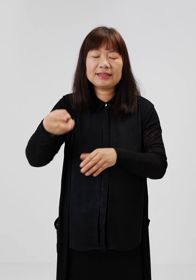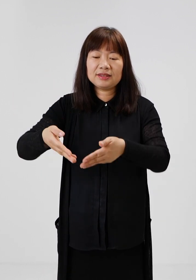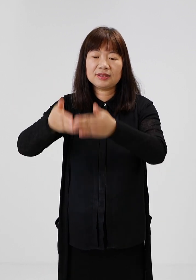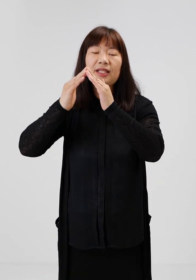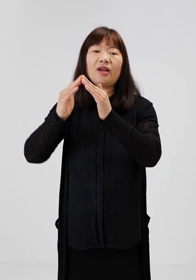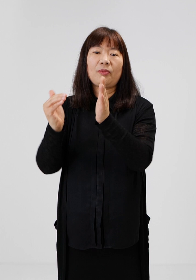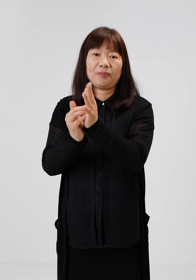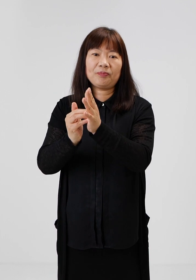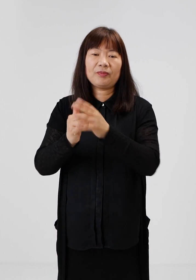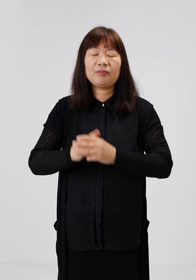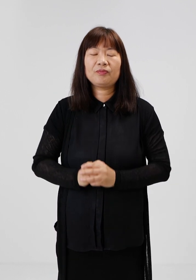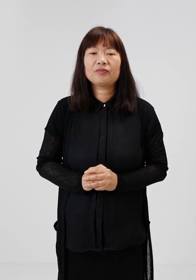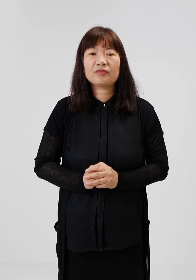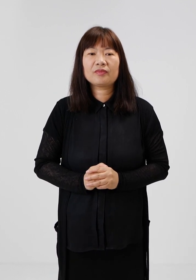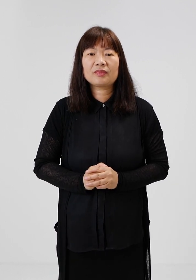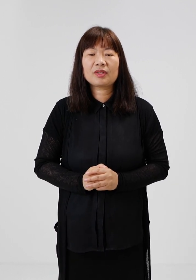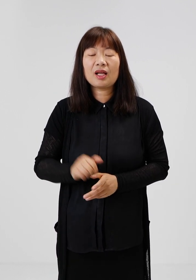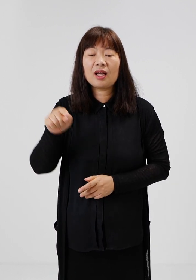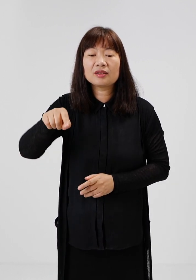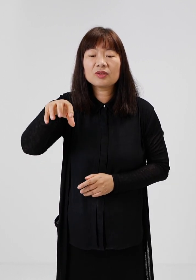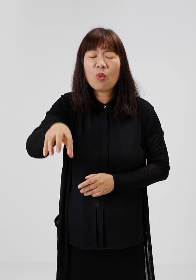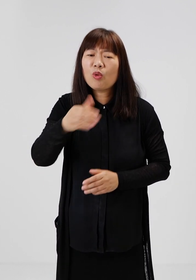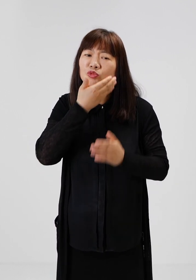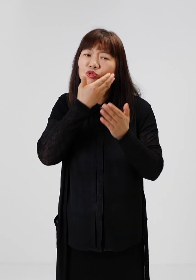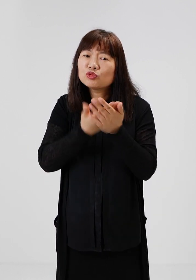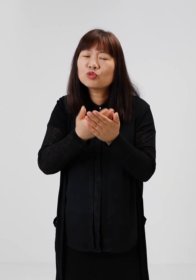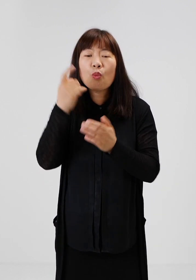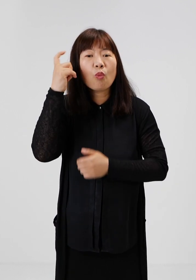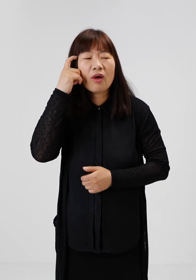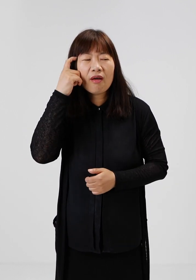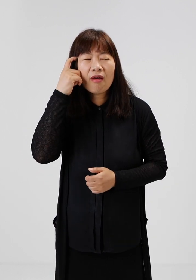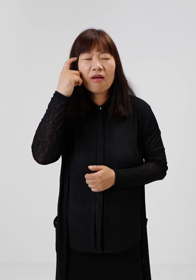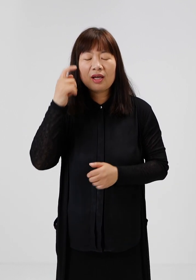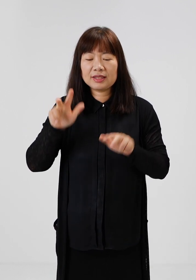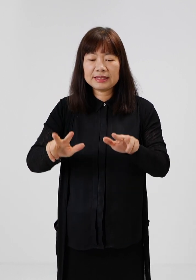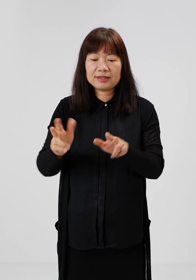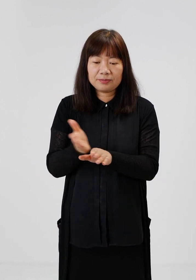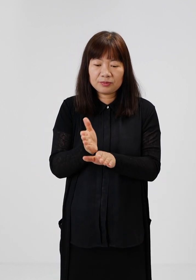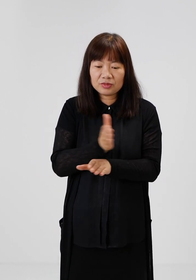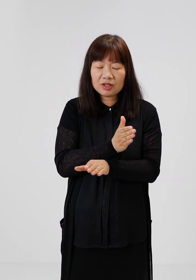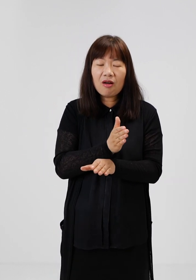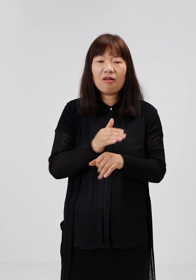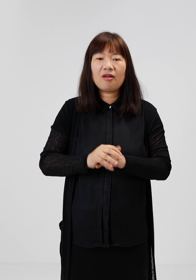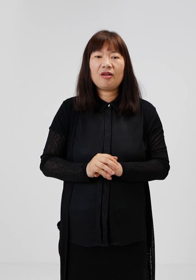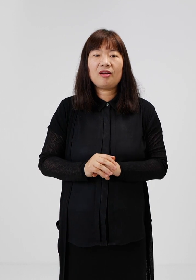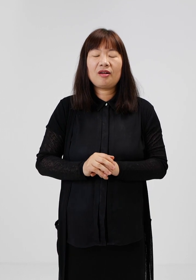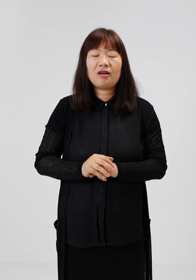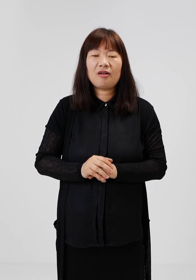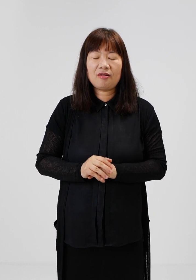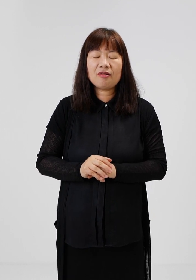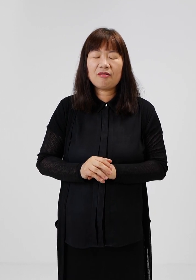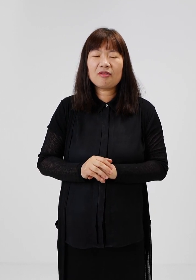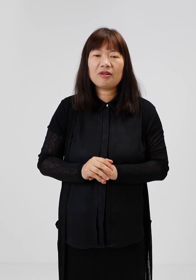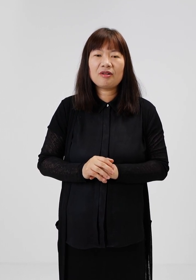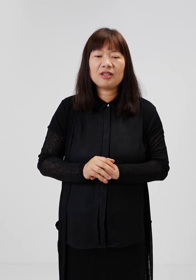거예요. 그러면 그 터가 뭐 이렇게 중요한가? 지금부터 배경 설명을 할